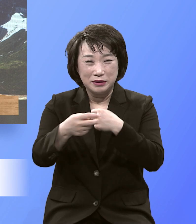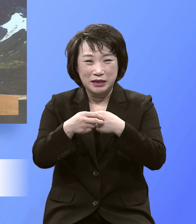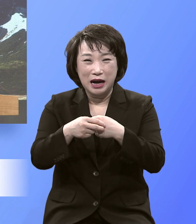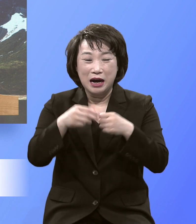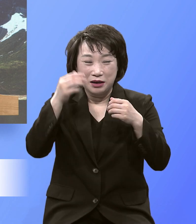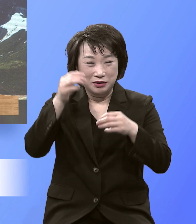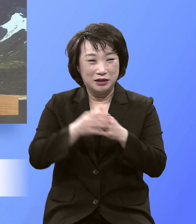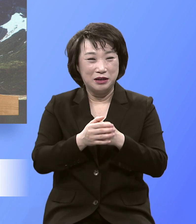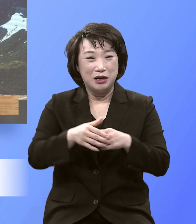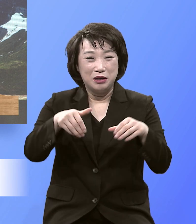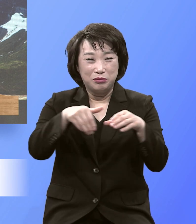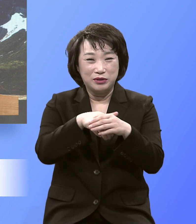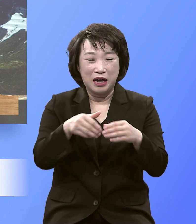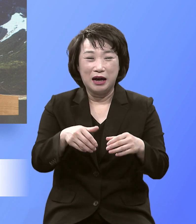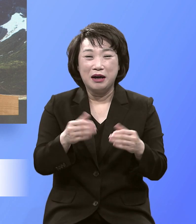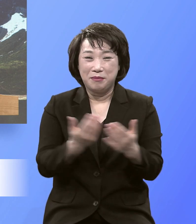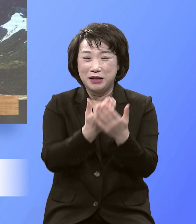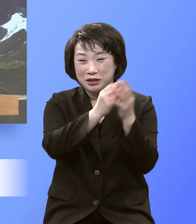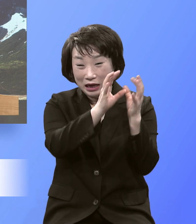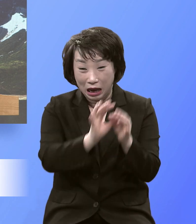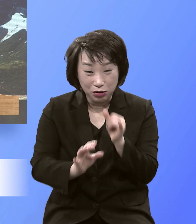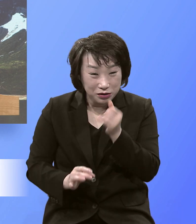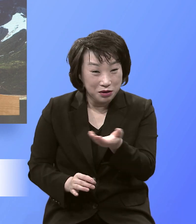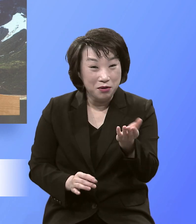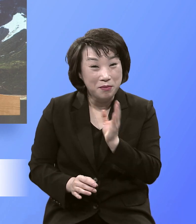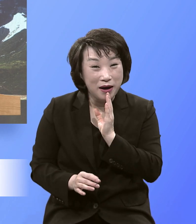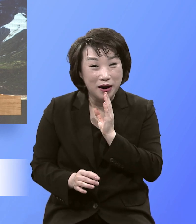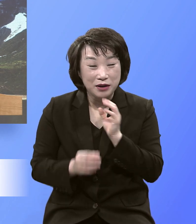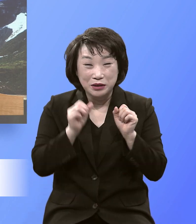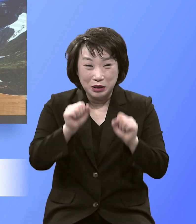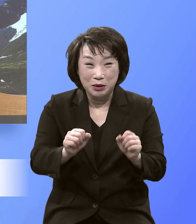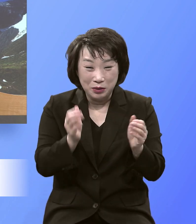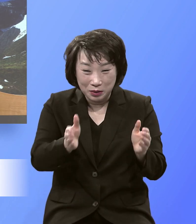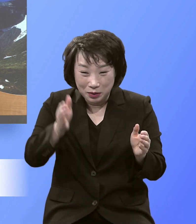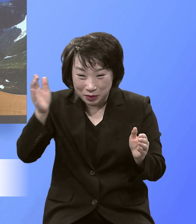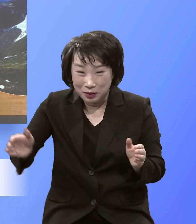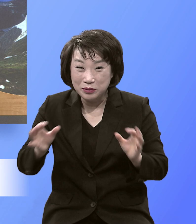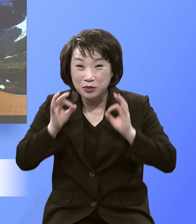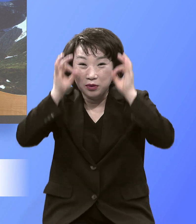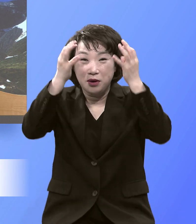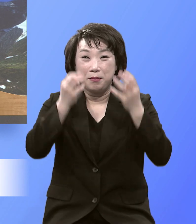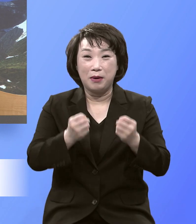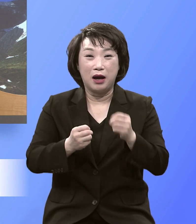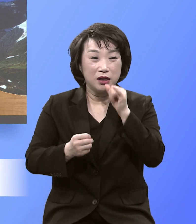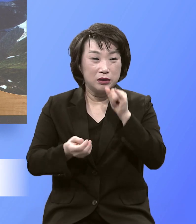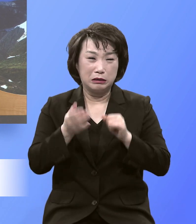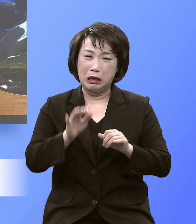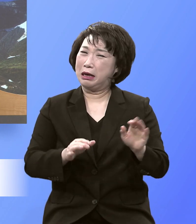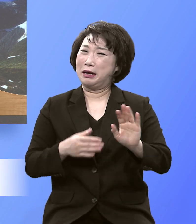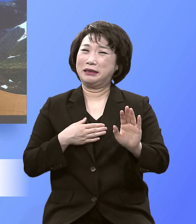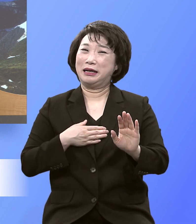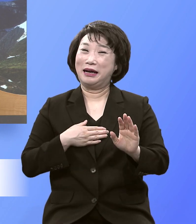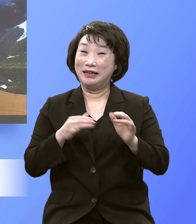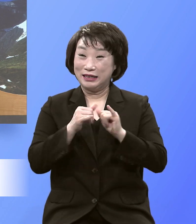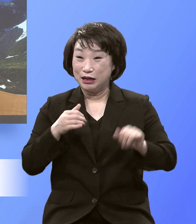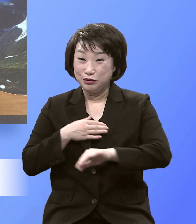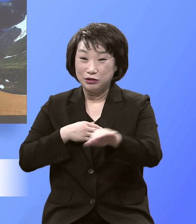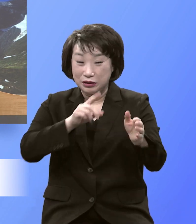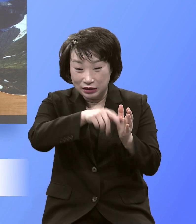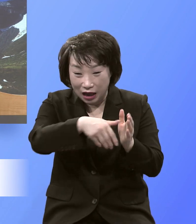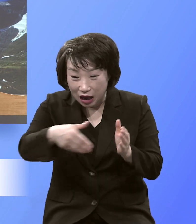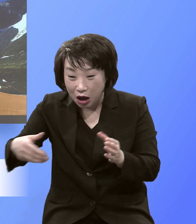의학 과학을 계속 발전시키면서 수없이 노력하고 있지만 인간은 어느